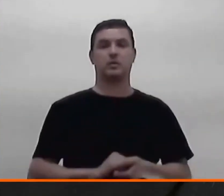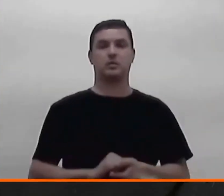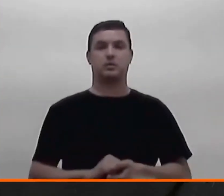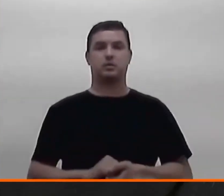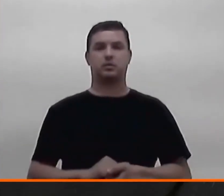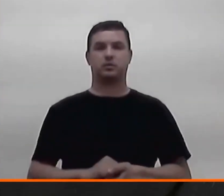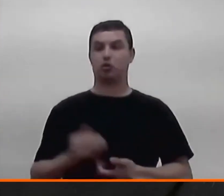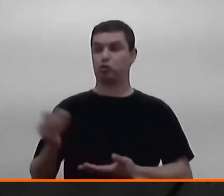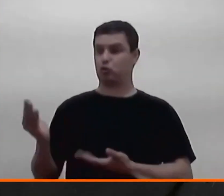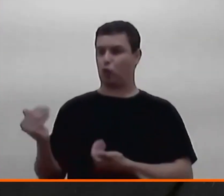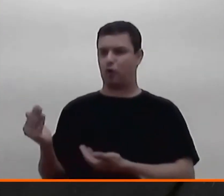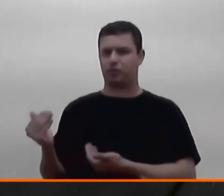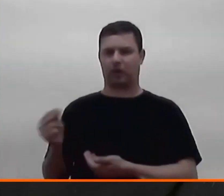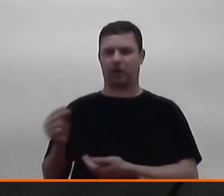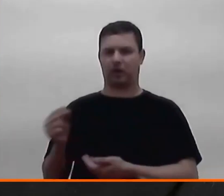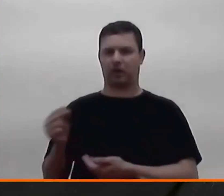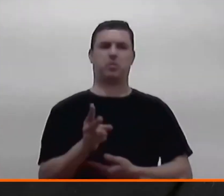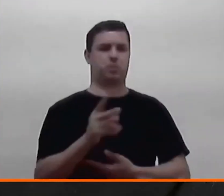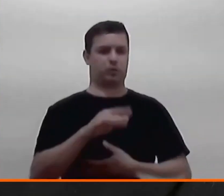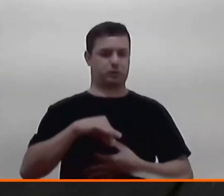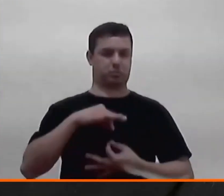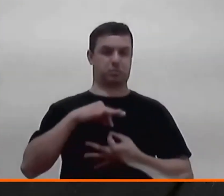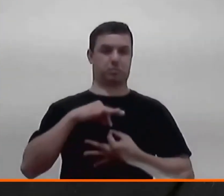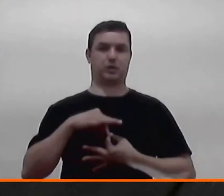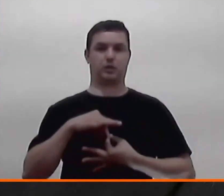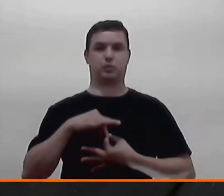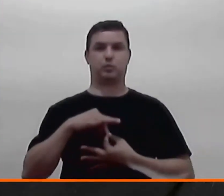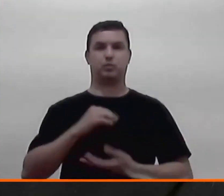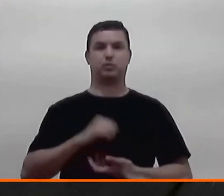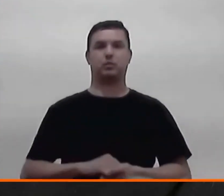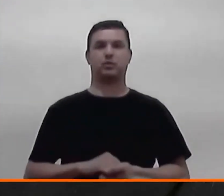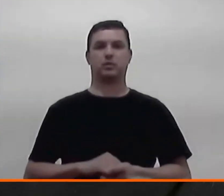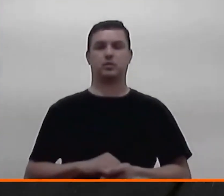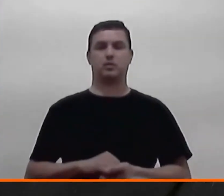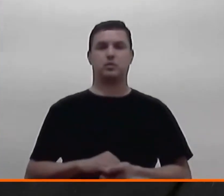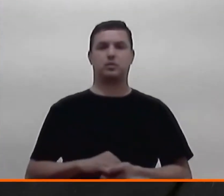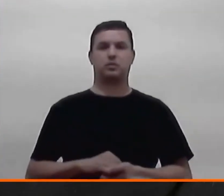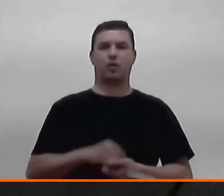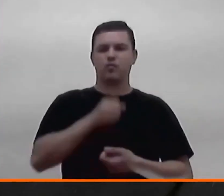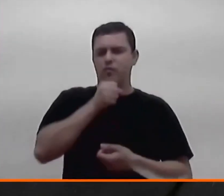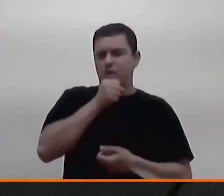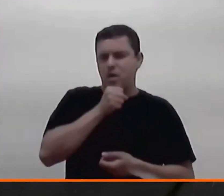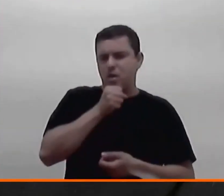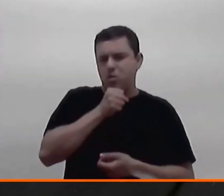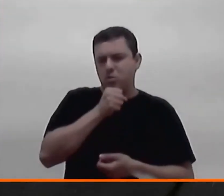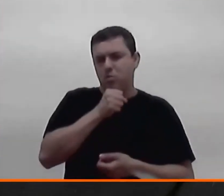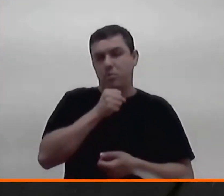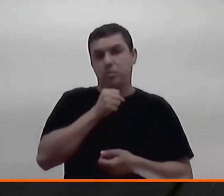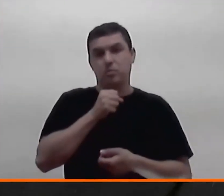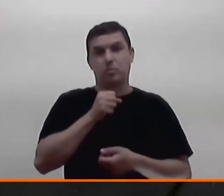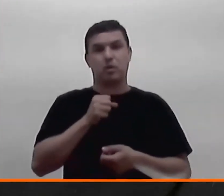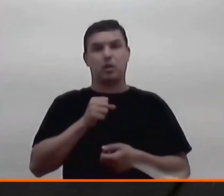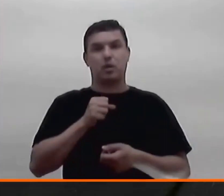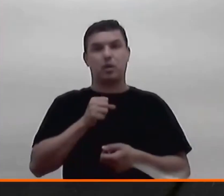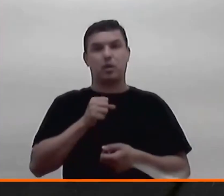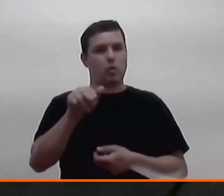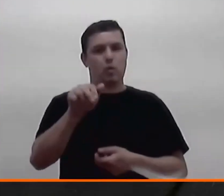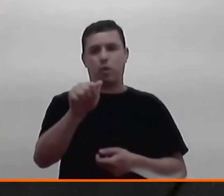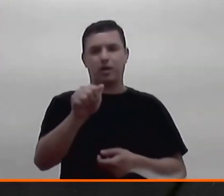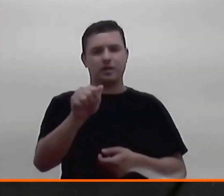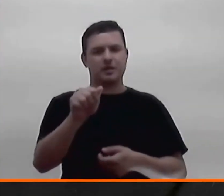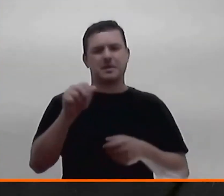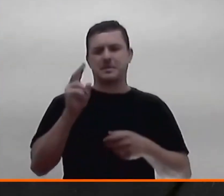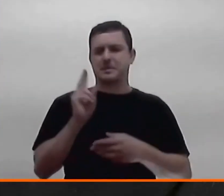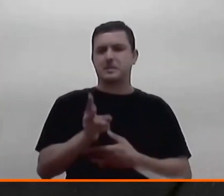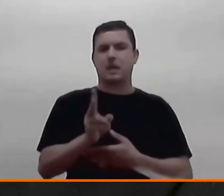rejuvenescer essa noiva que é cheia de rugas. Cheia de quê? Rugas e manchas.